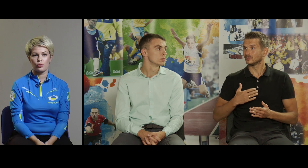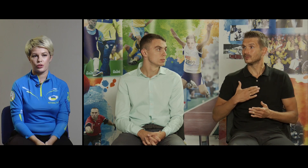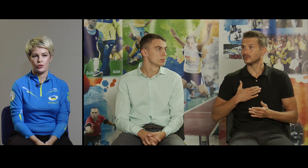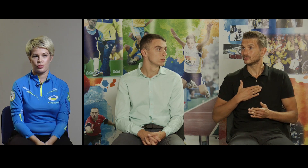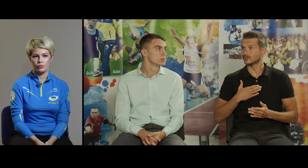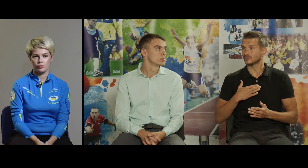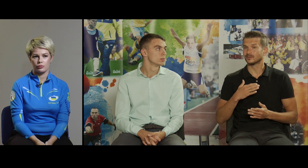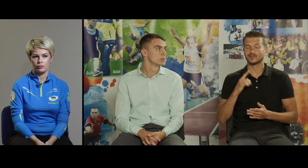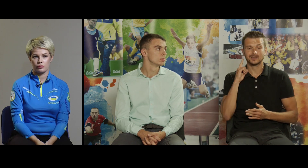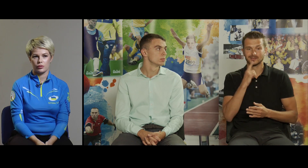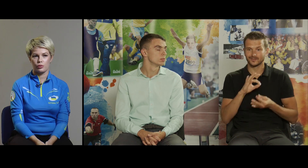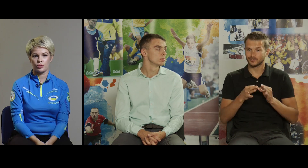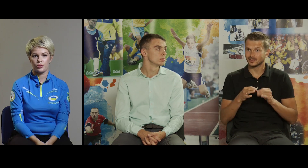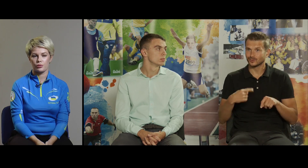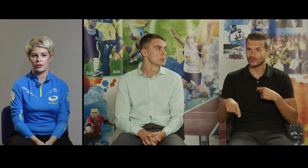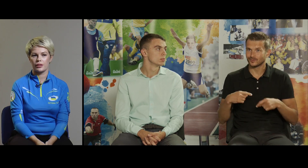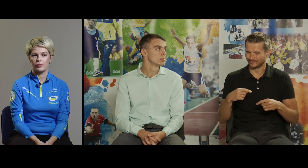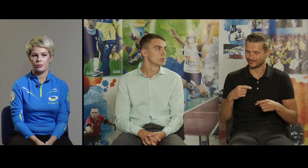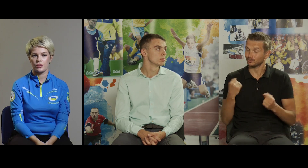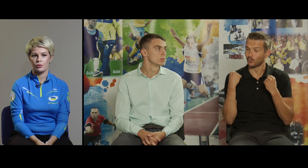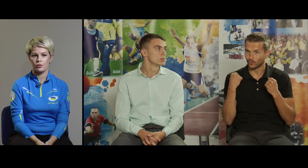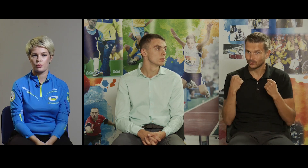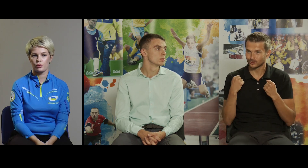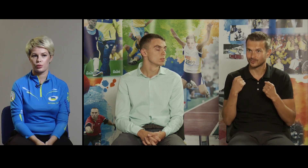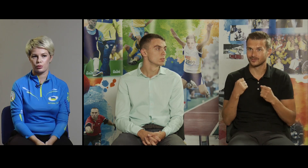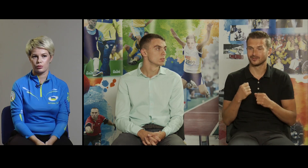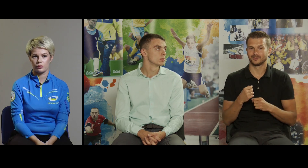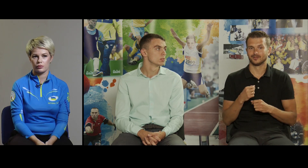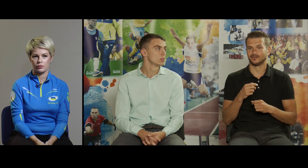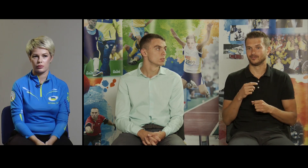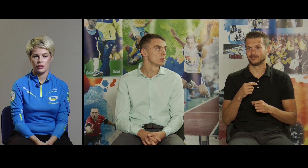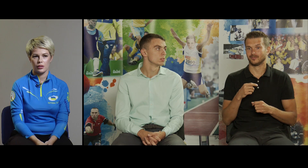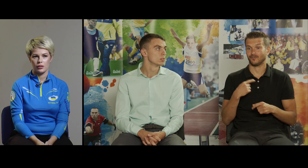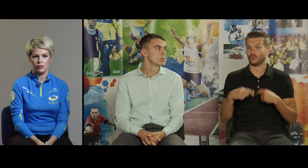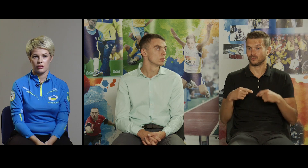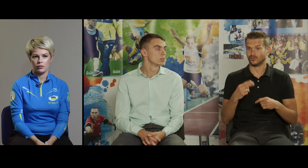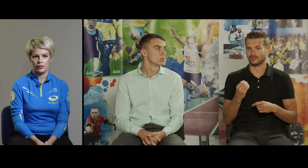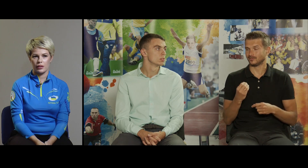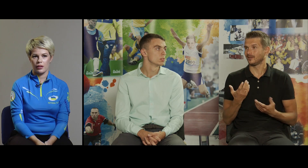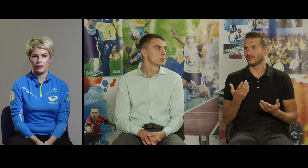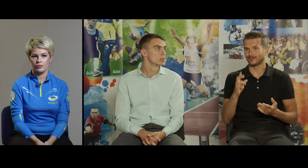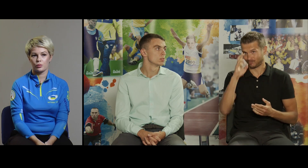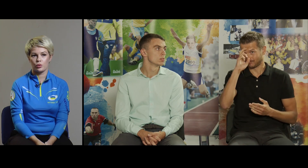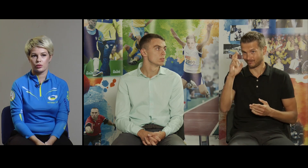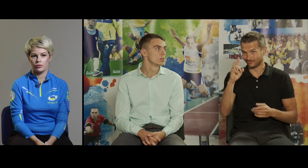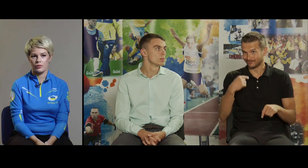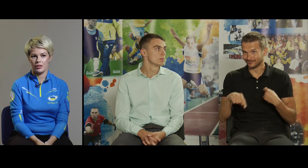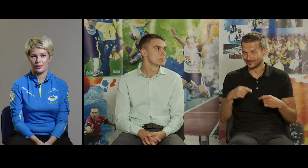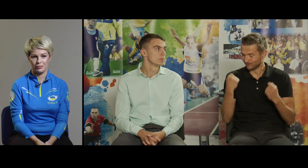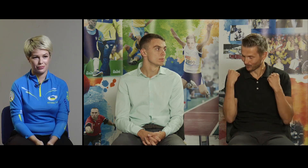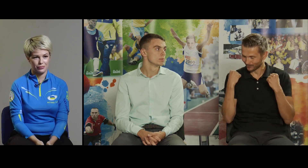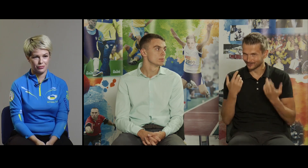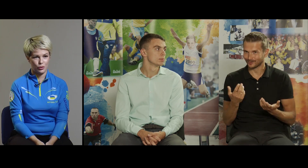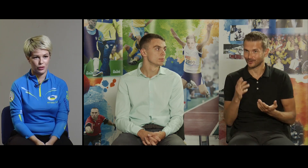є гордістю. Гордістю для дефлімпійського спорту. Для футболу